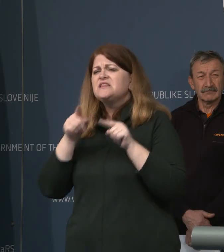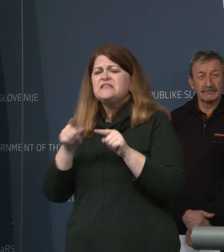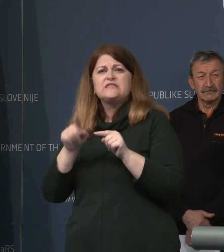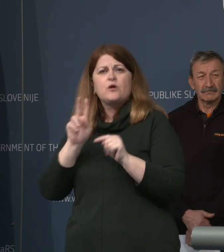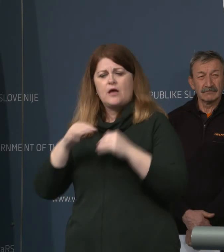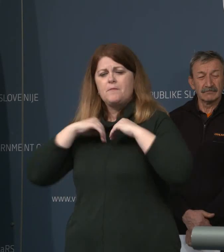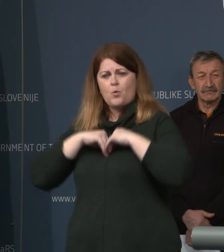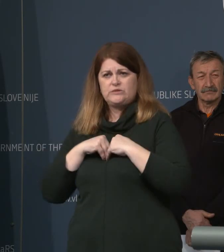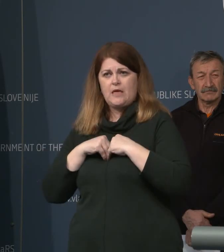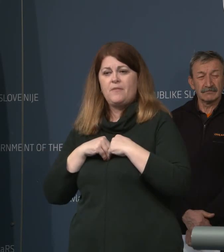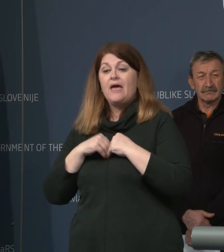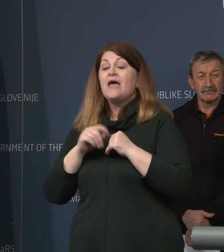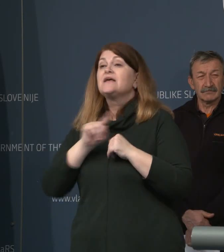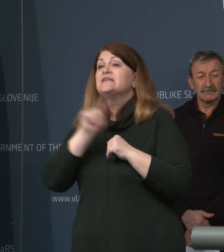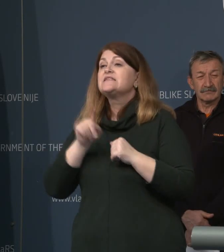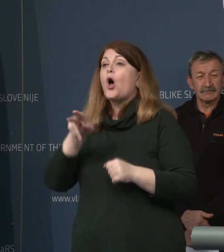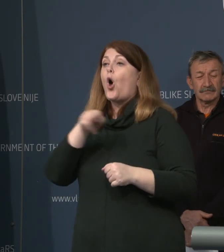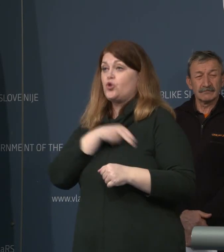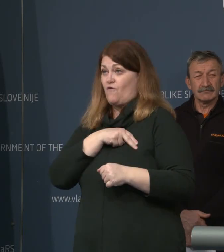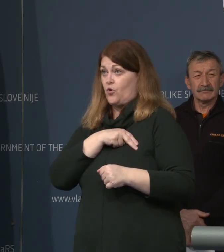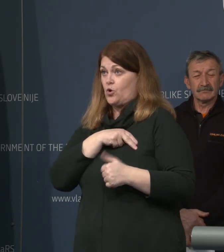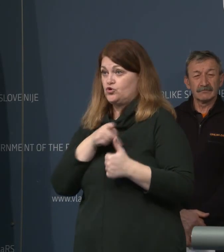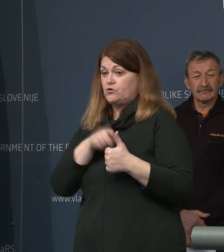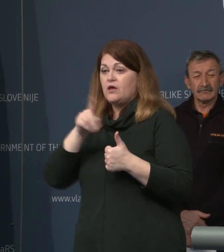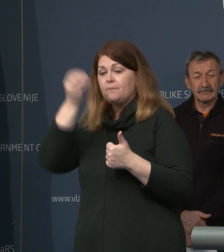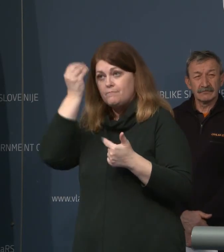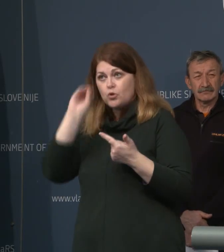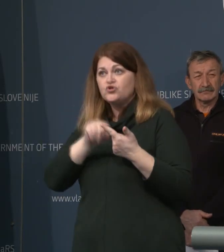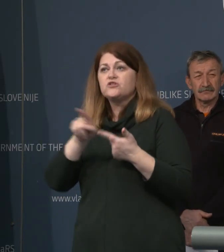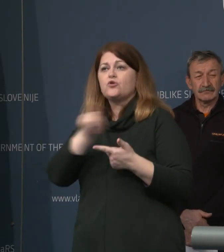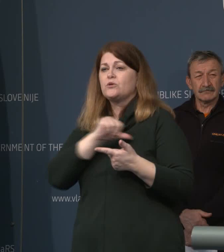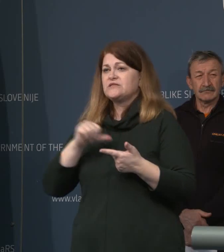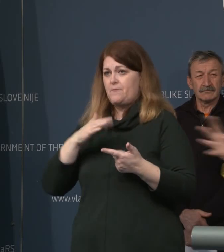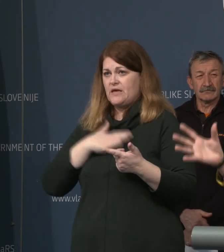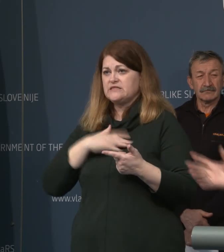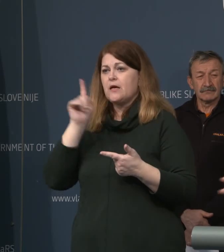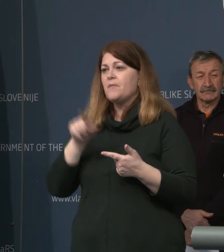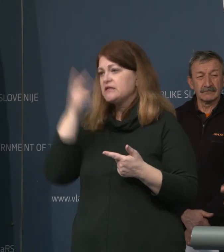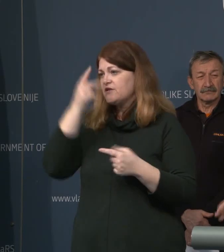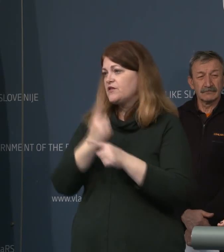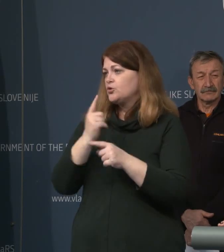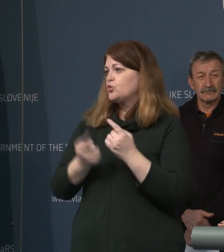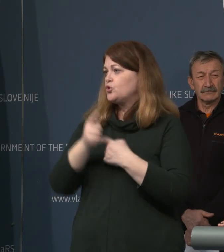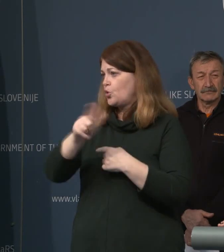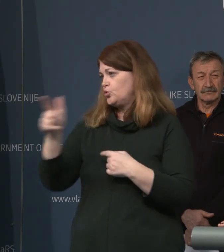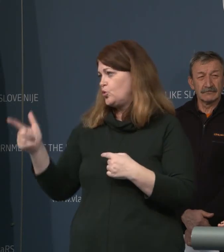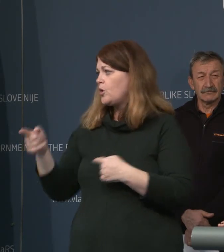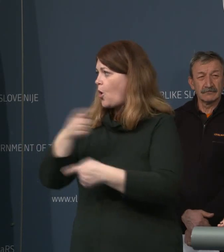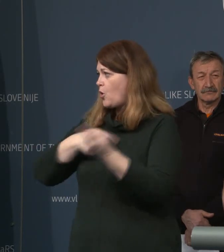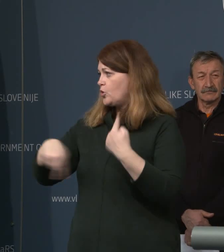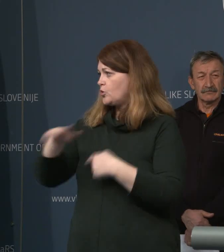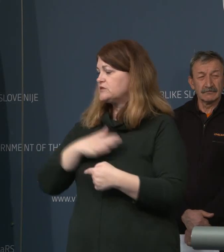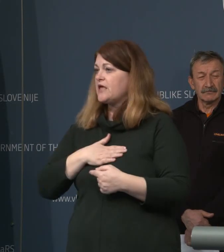kar ima v sebi. In sicer z odgovornostjo in s poštenostjo do samega sebe in seveda tudi do drugih okoli